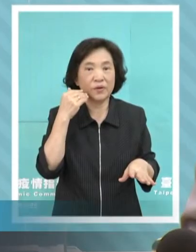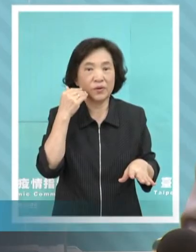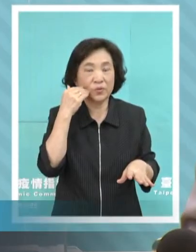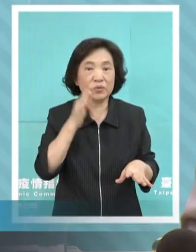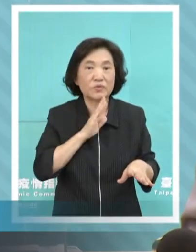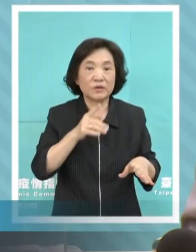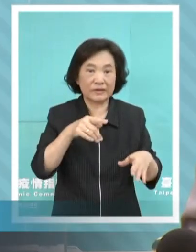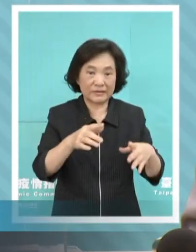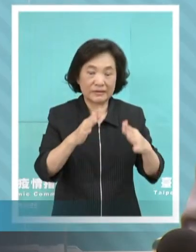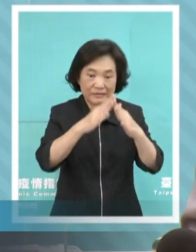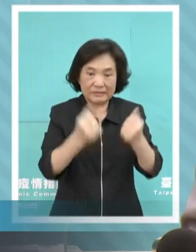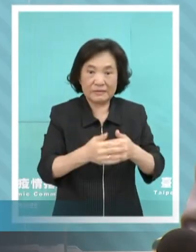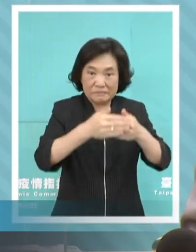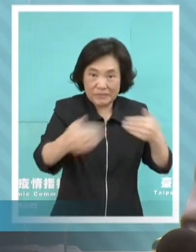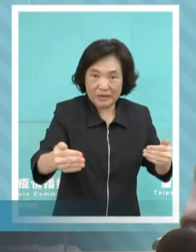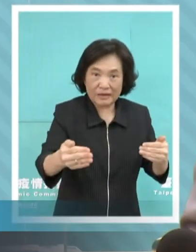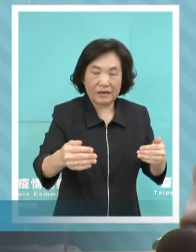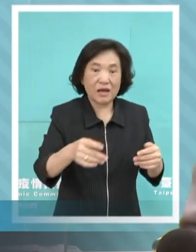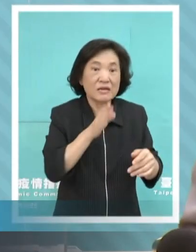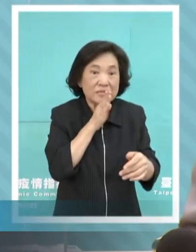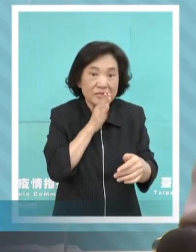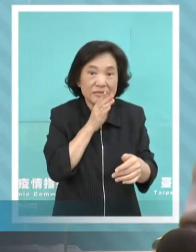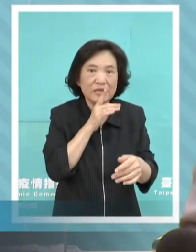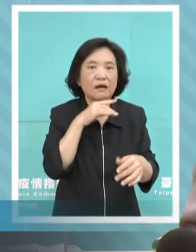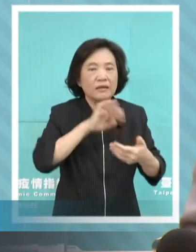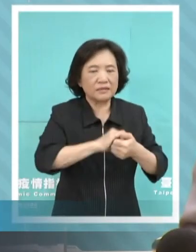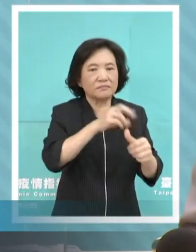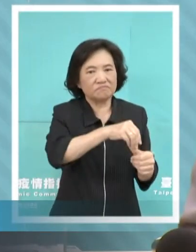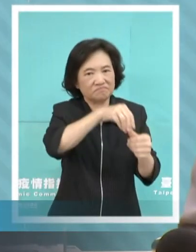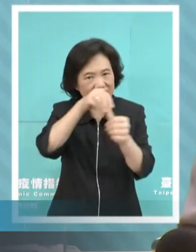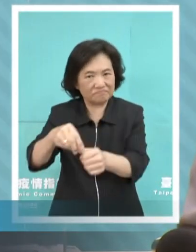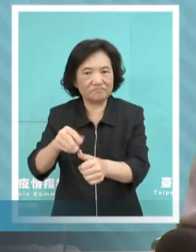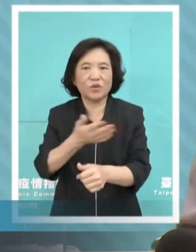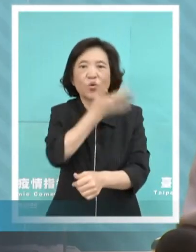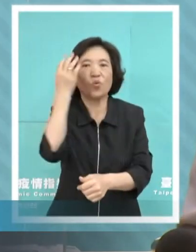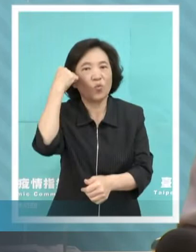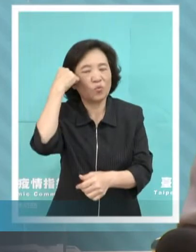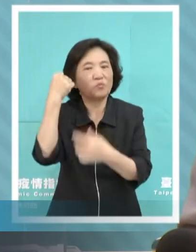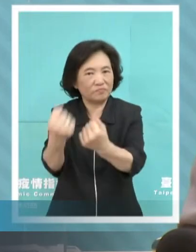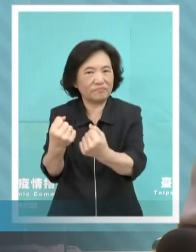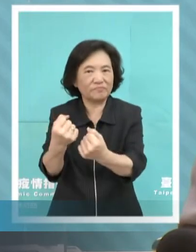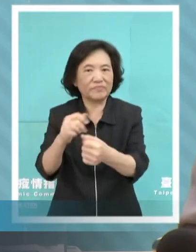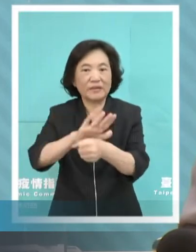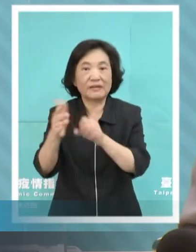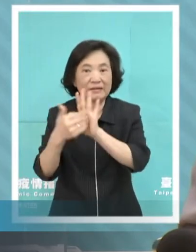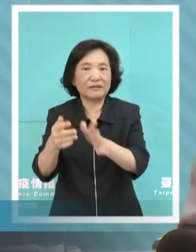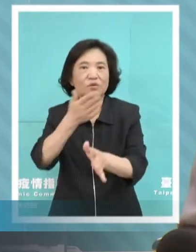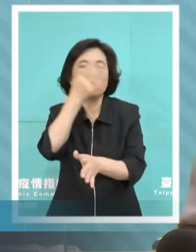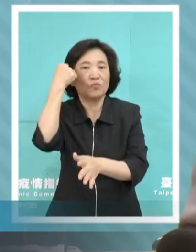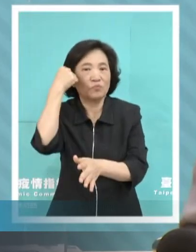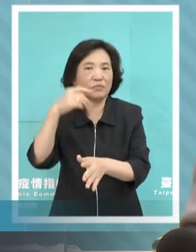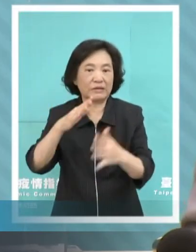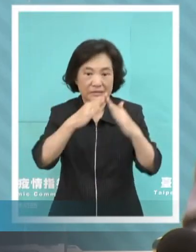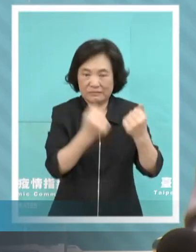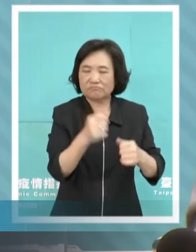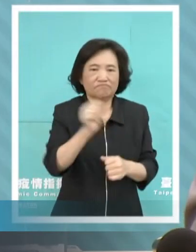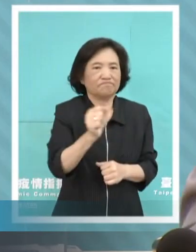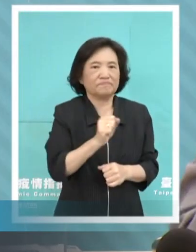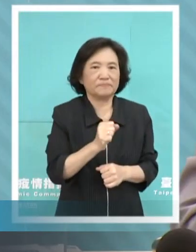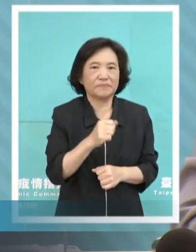居家隔离，全部就给我住那个居家隔离旅馆，一人一间，关在旅馆里面。要留在家，一定要有特别理由。所以你跟我讲说，你一人一户